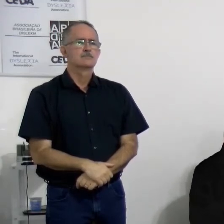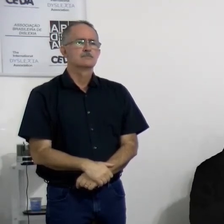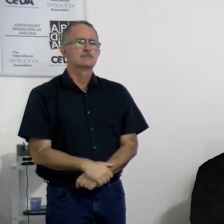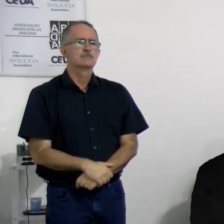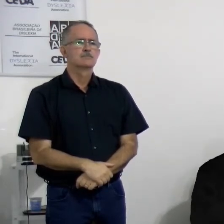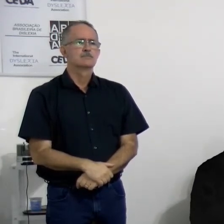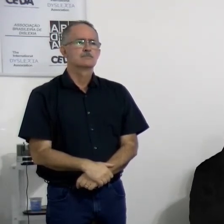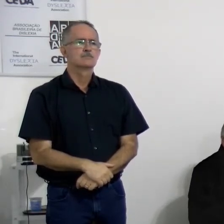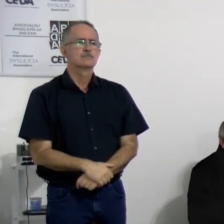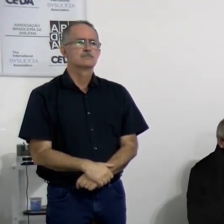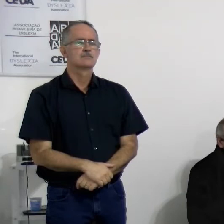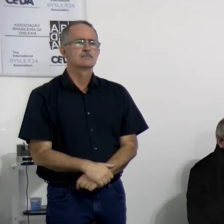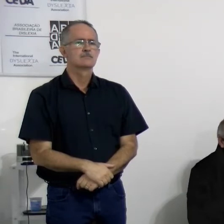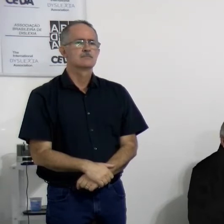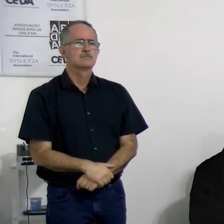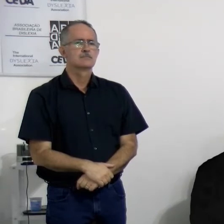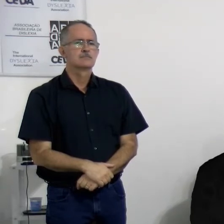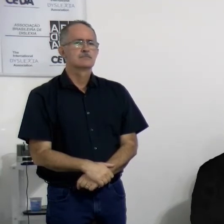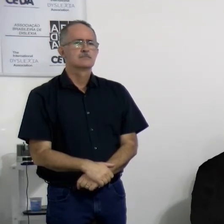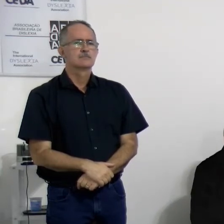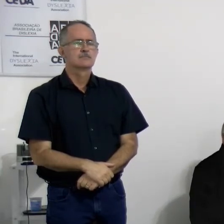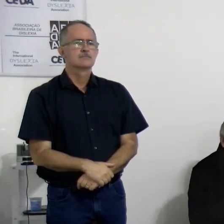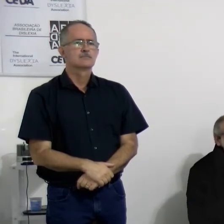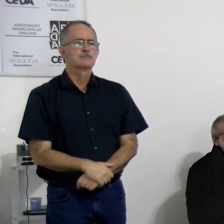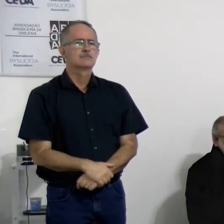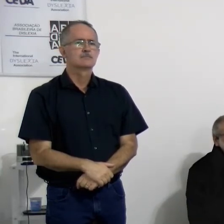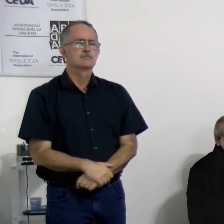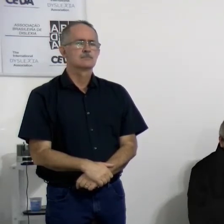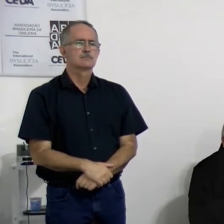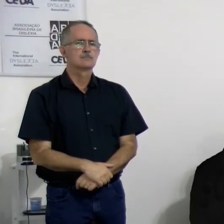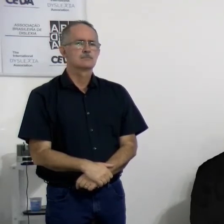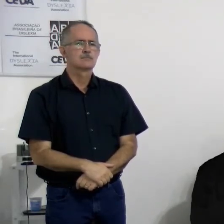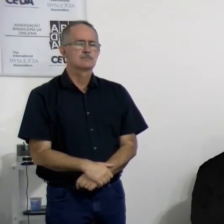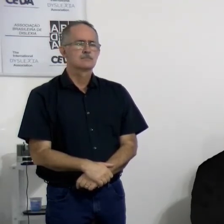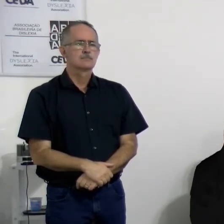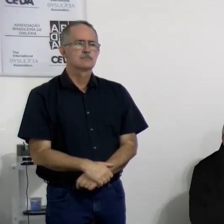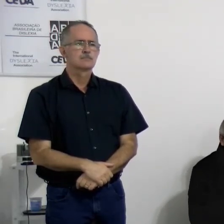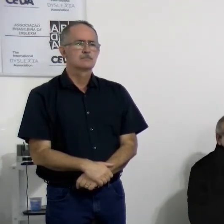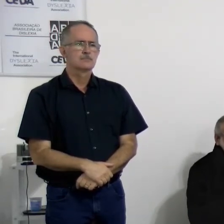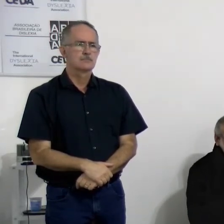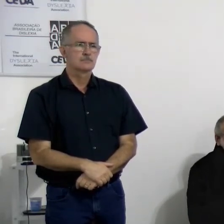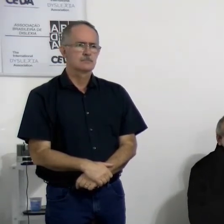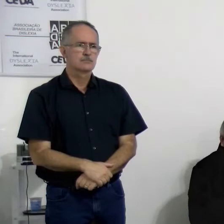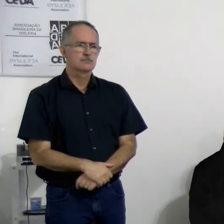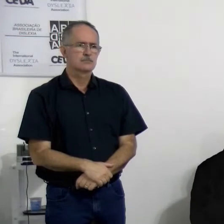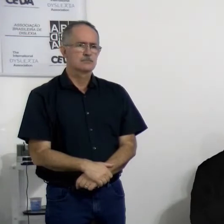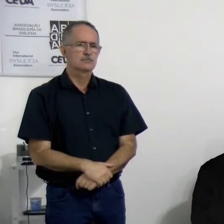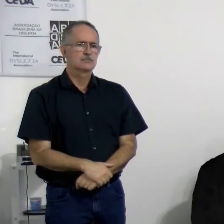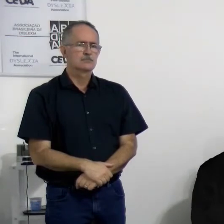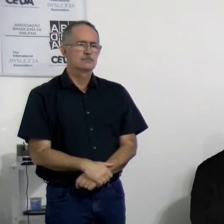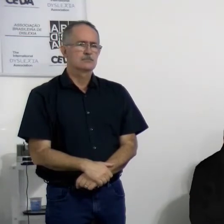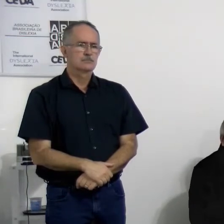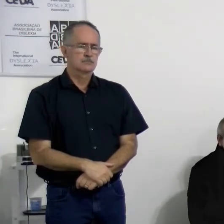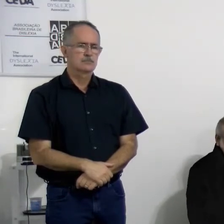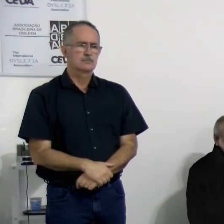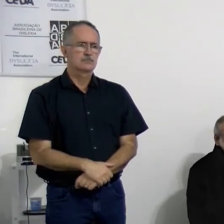teachers, and caring parents. Those three groups together under the same roof